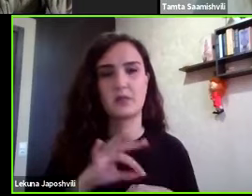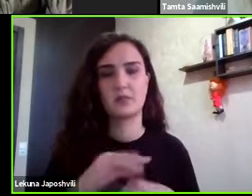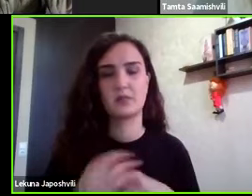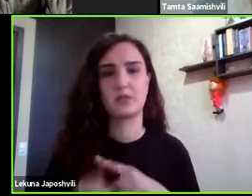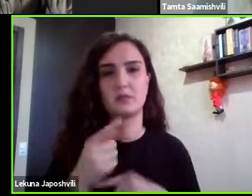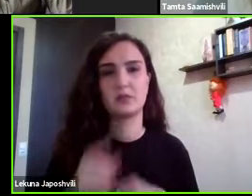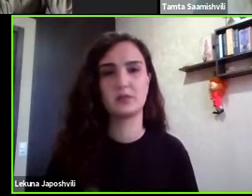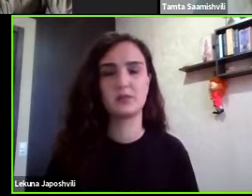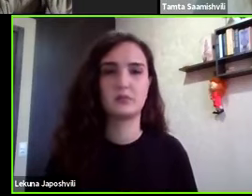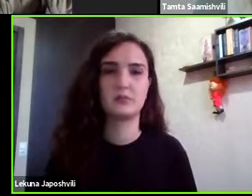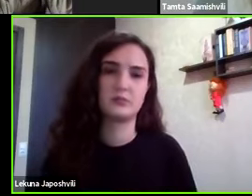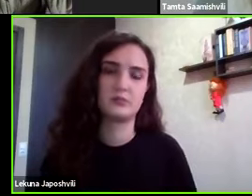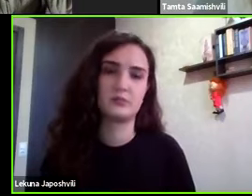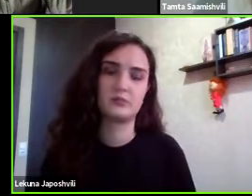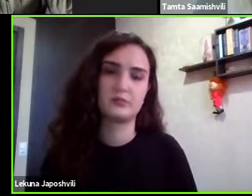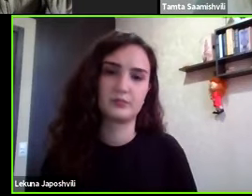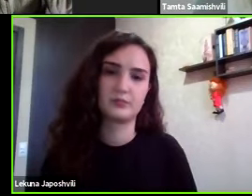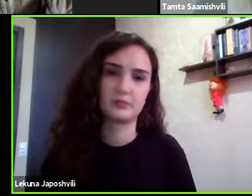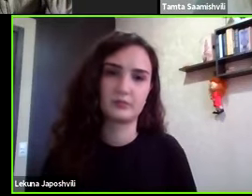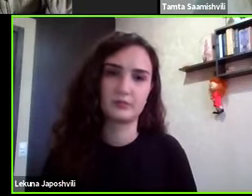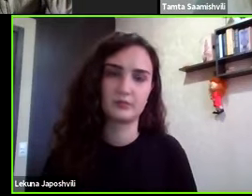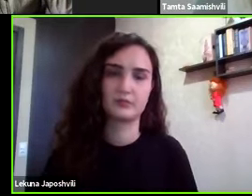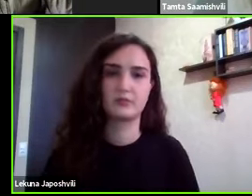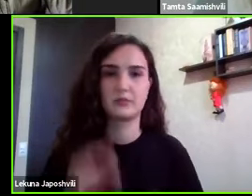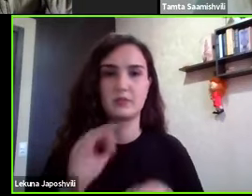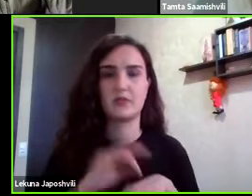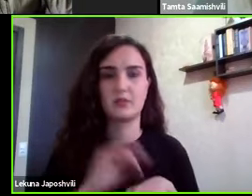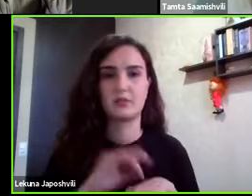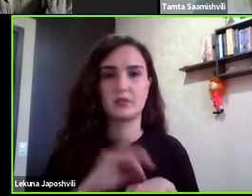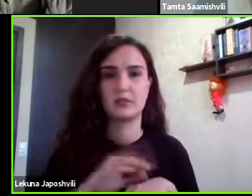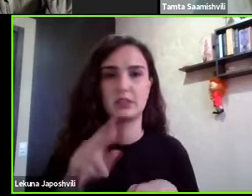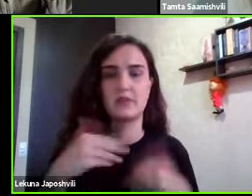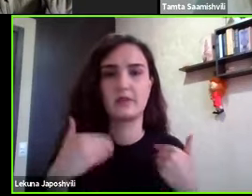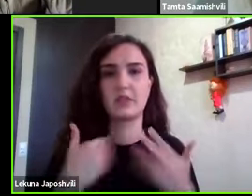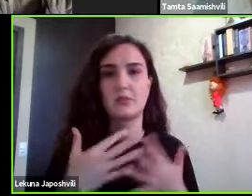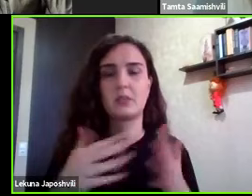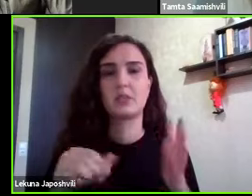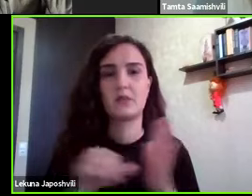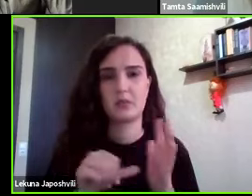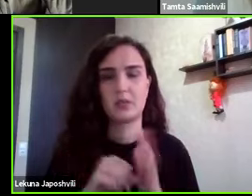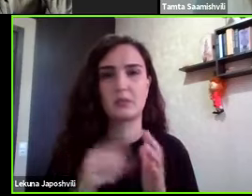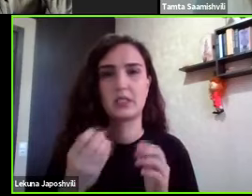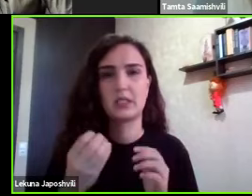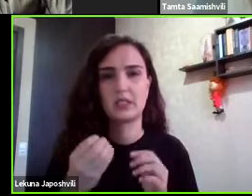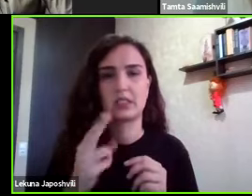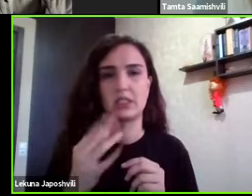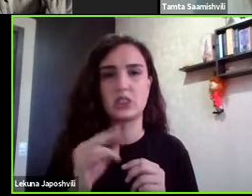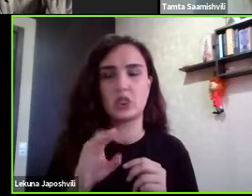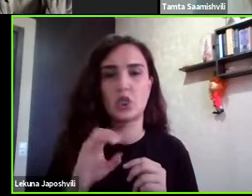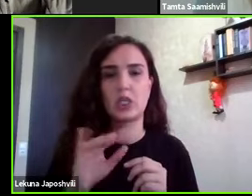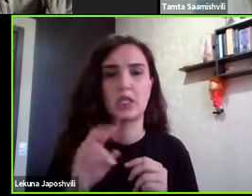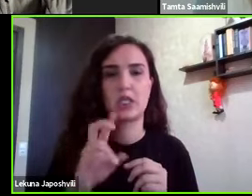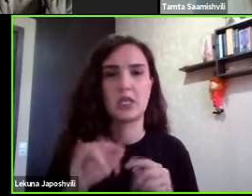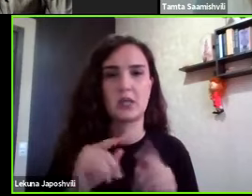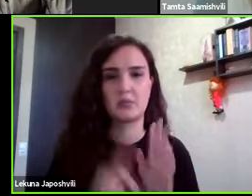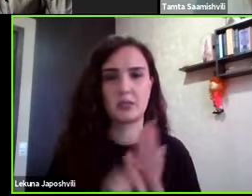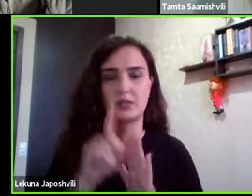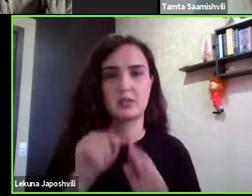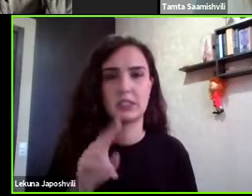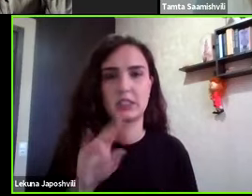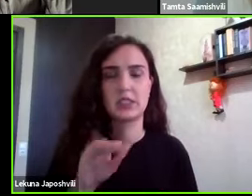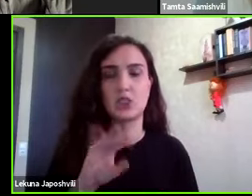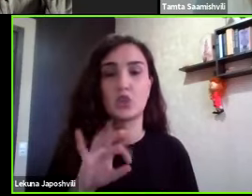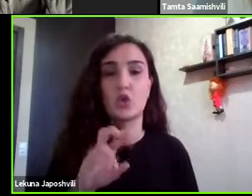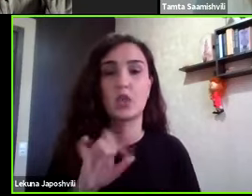ჩამოყალიბებაზე. ესე იგი, დაავადება დ-ვიტამინი გვეხმარება კიდე ციტოკინების წარმოქმნაში, ეს ციტოკინები